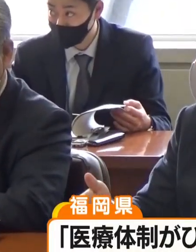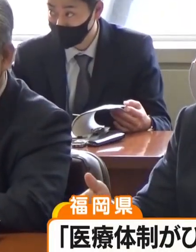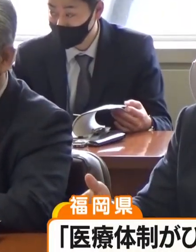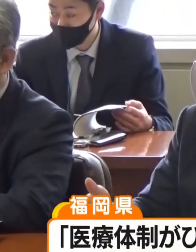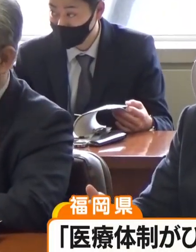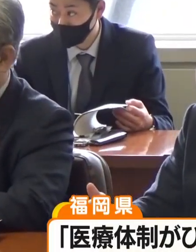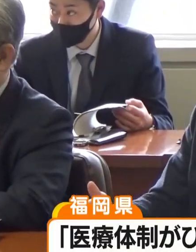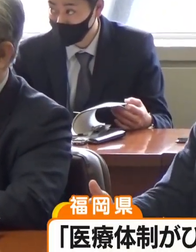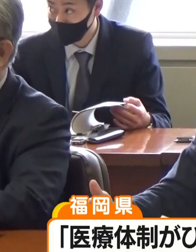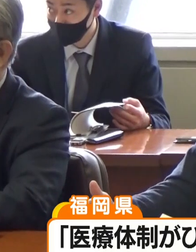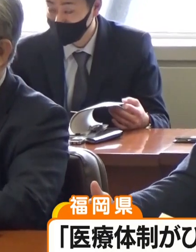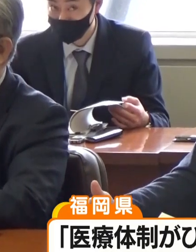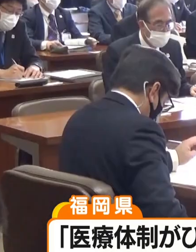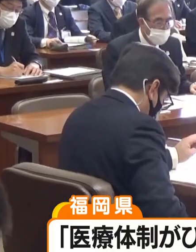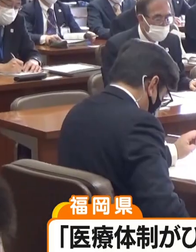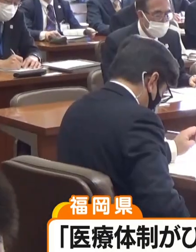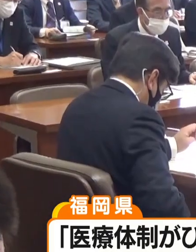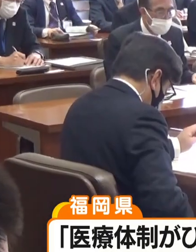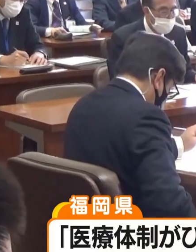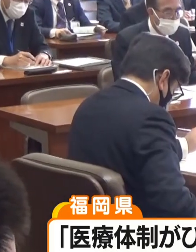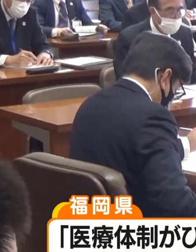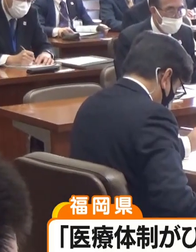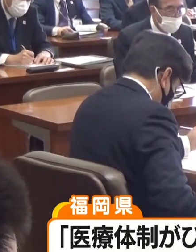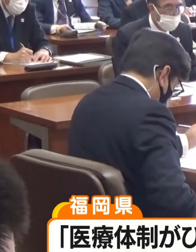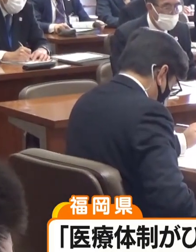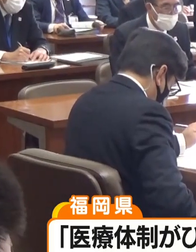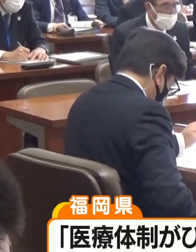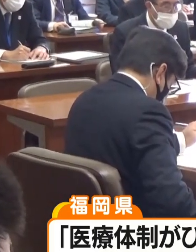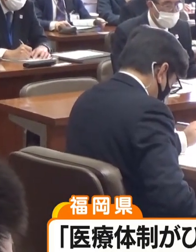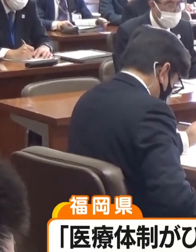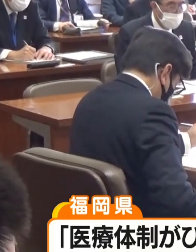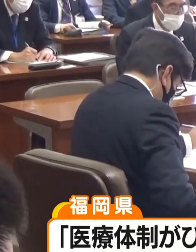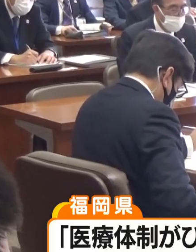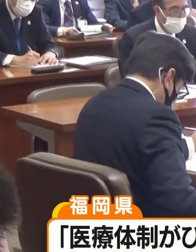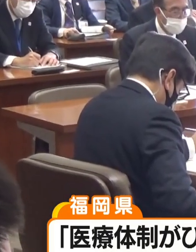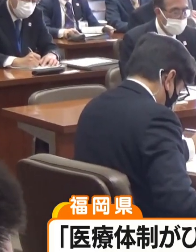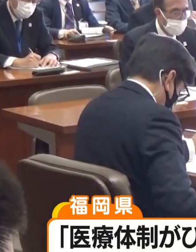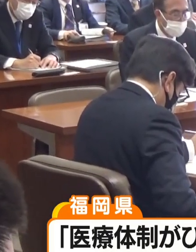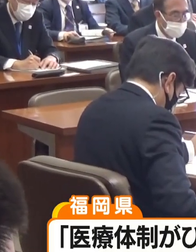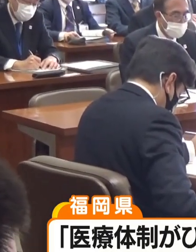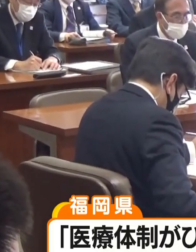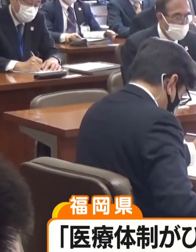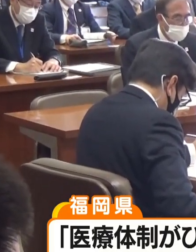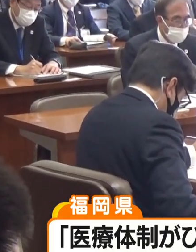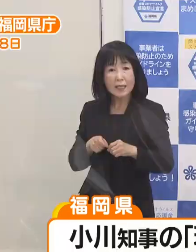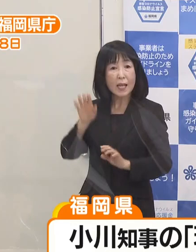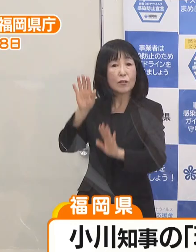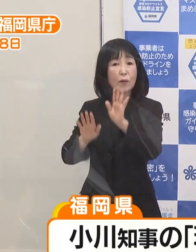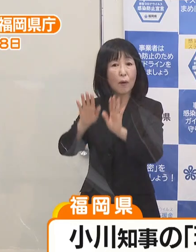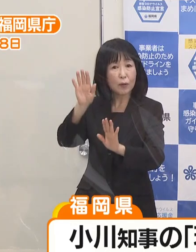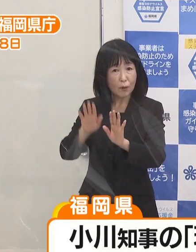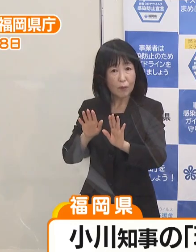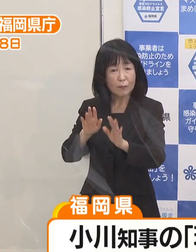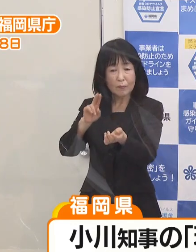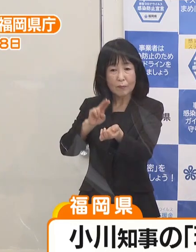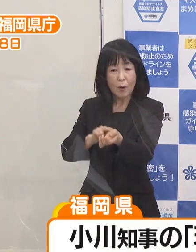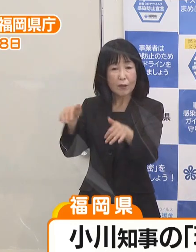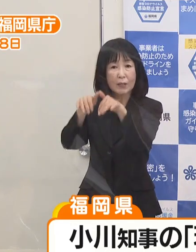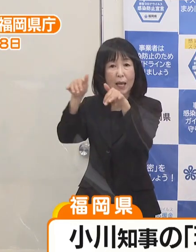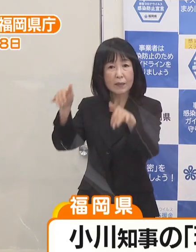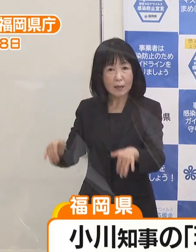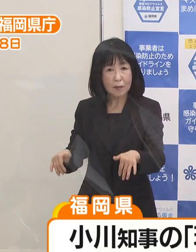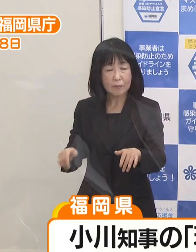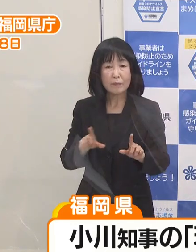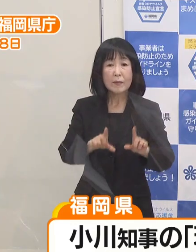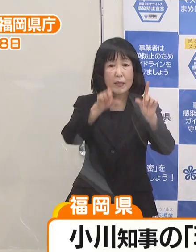医療体制が逼迫する恐れがある場合に検討せざるを得ないと市で8日小川知事が示した現